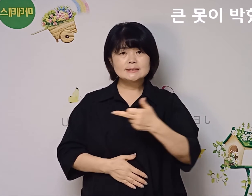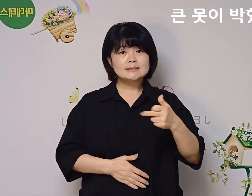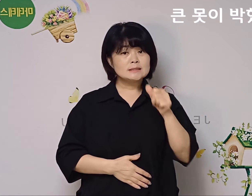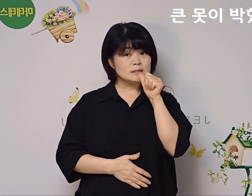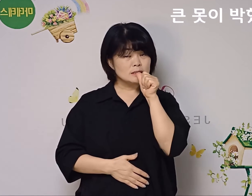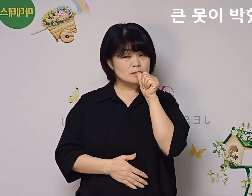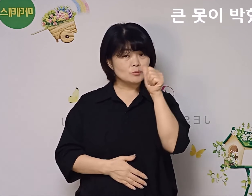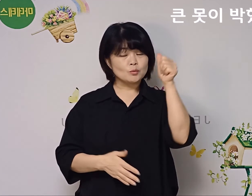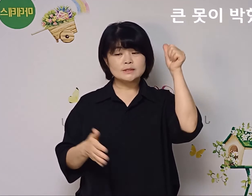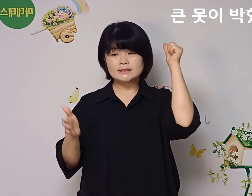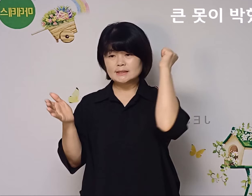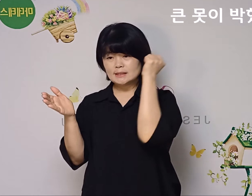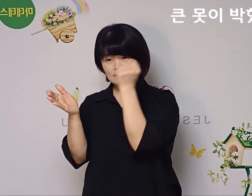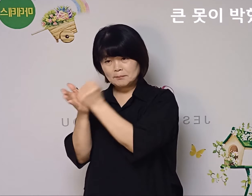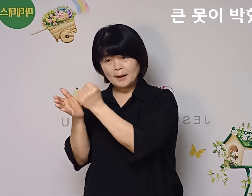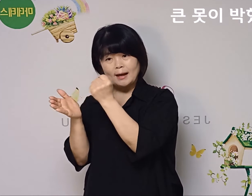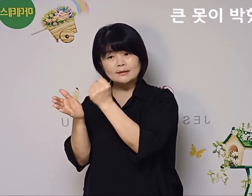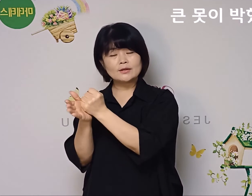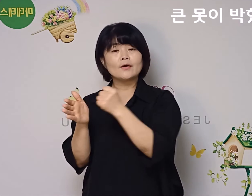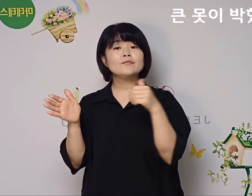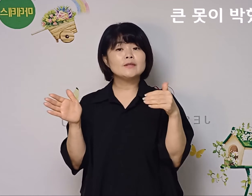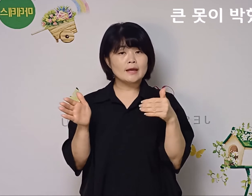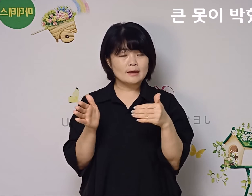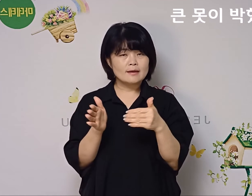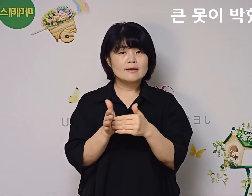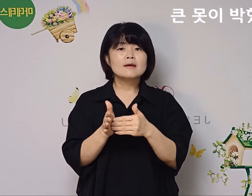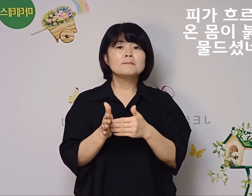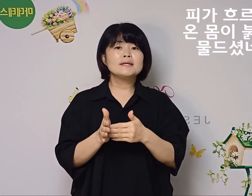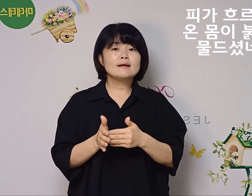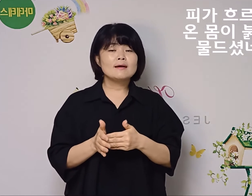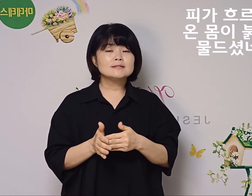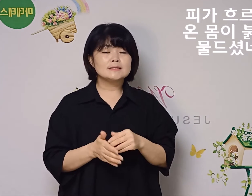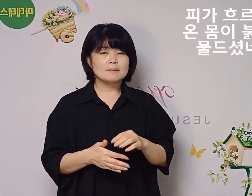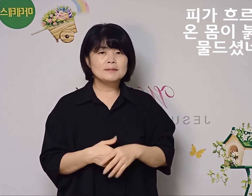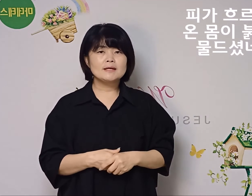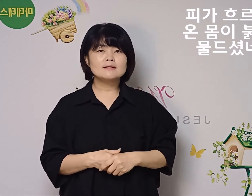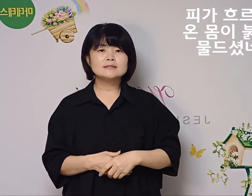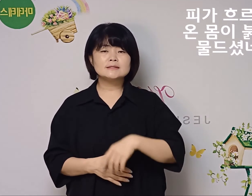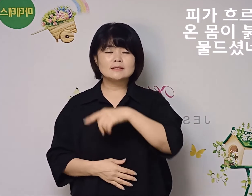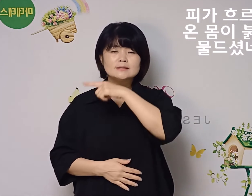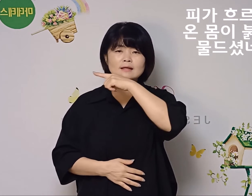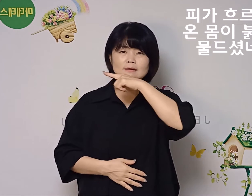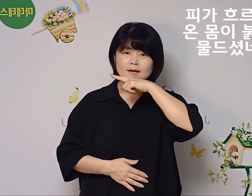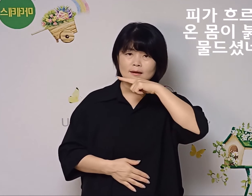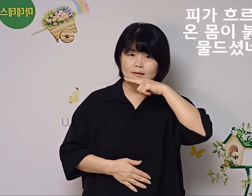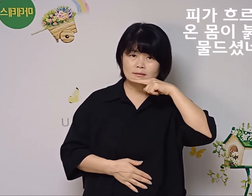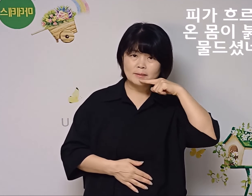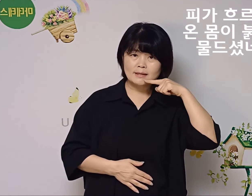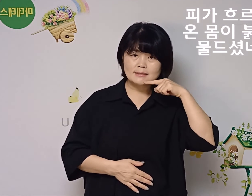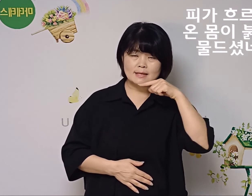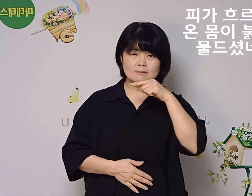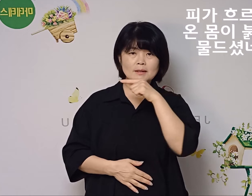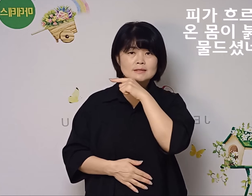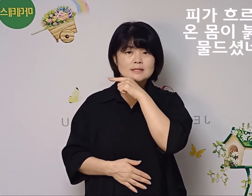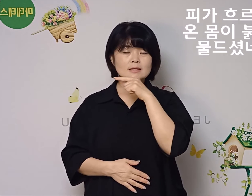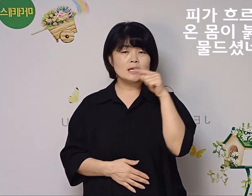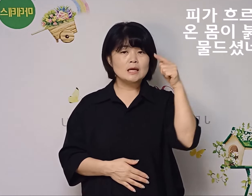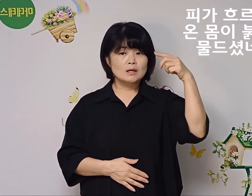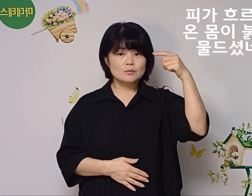큰 못이 박혔네. 피가 흐르네. 피가 흐르네는 아까 빨간색이